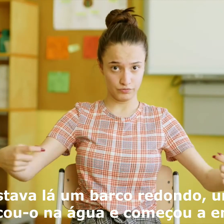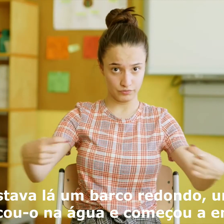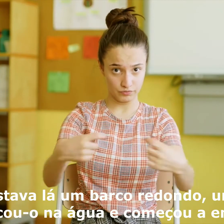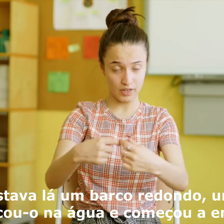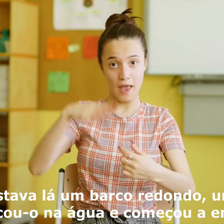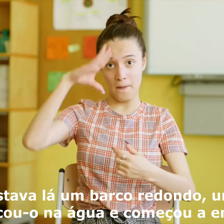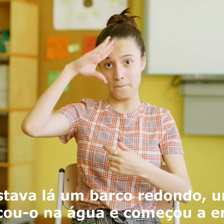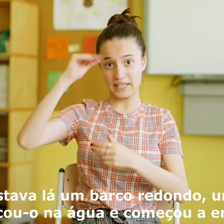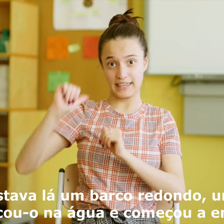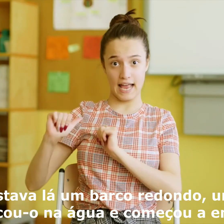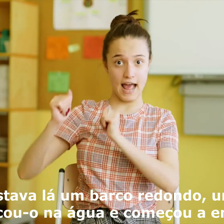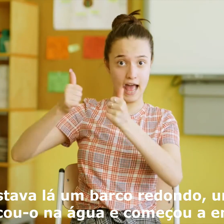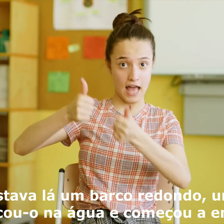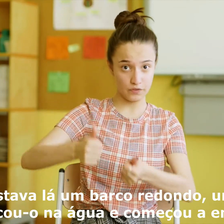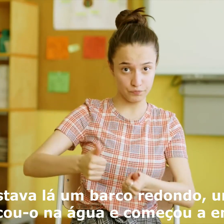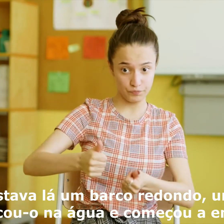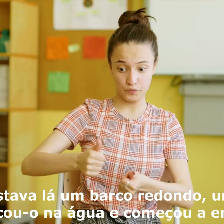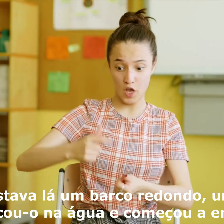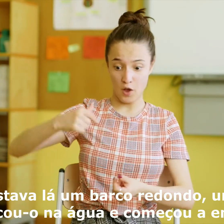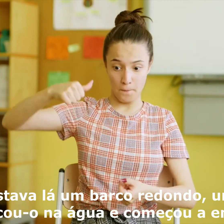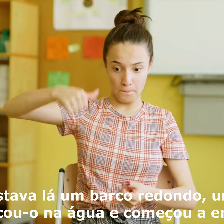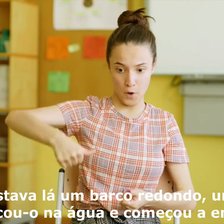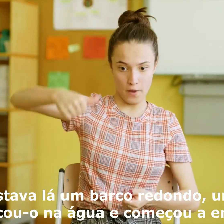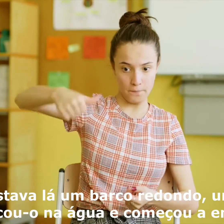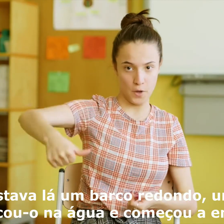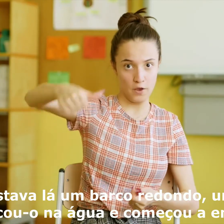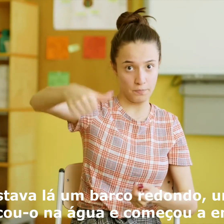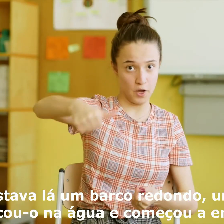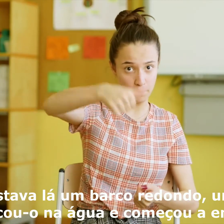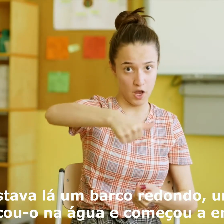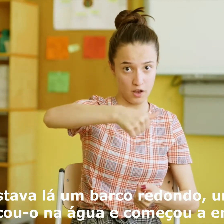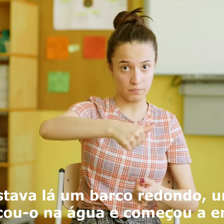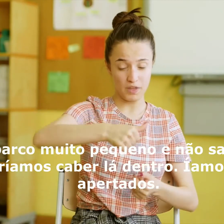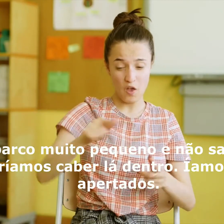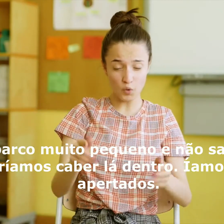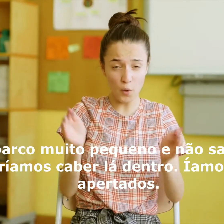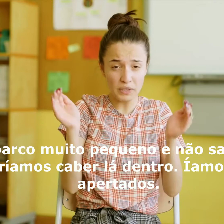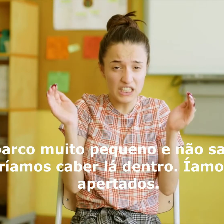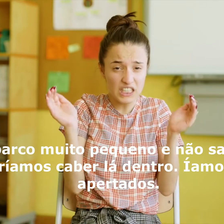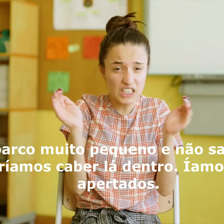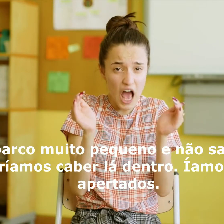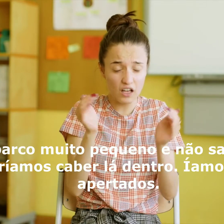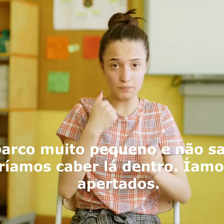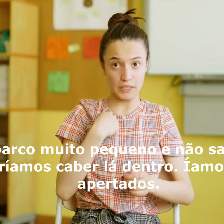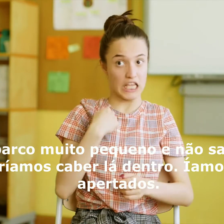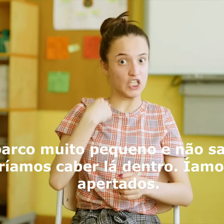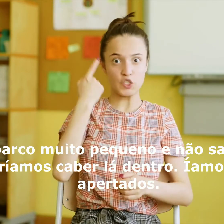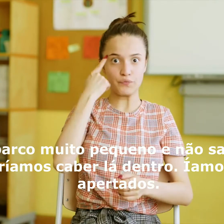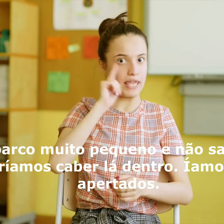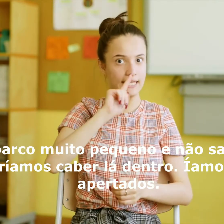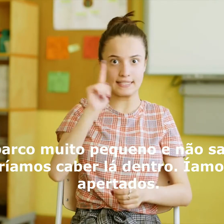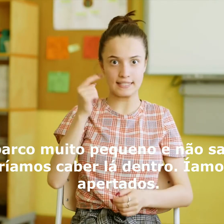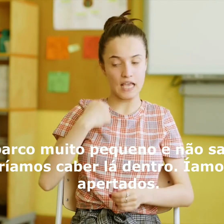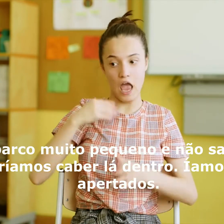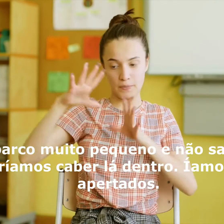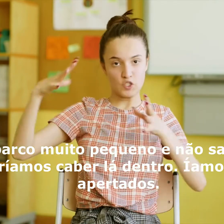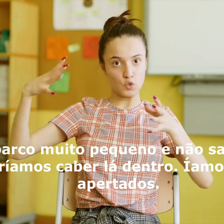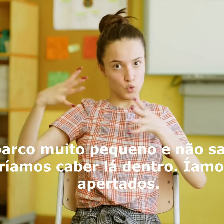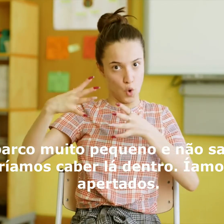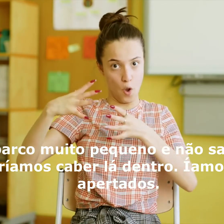assim redondo e estava um homem que estava lá a encher. Era um barco mesmo pequeno. Eu não fazia ideia como é que